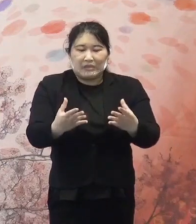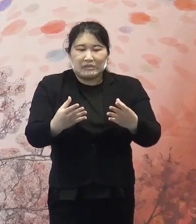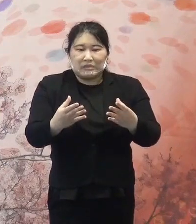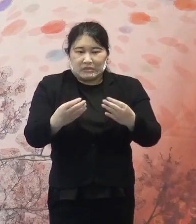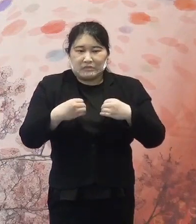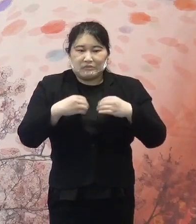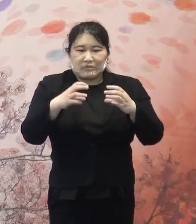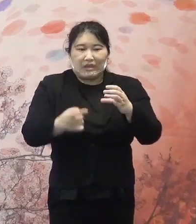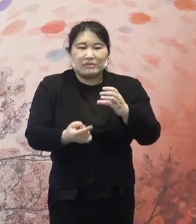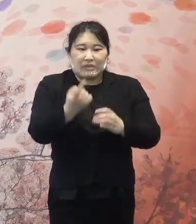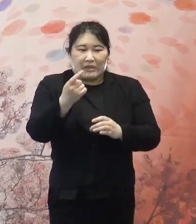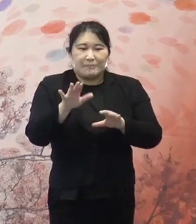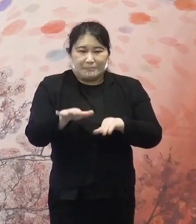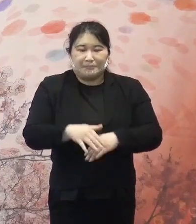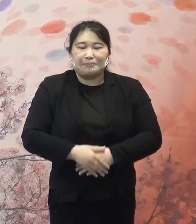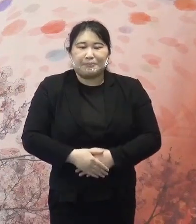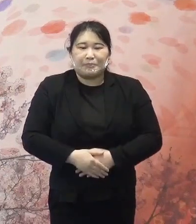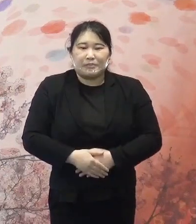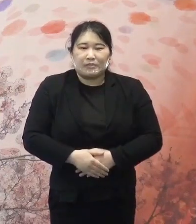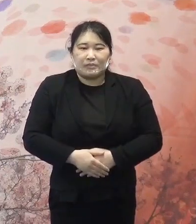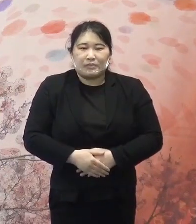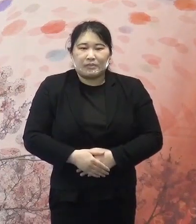。改めて申し上げますが、